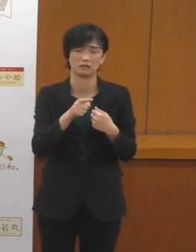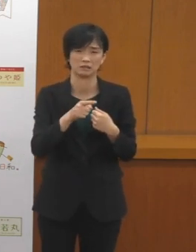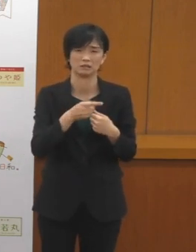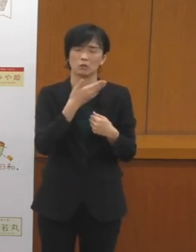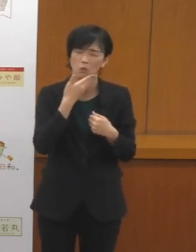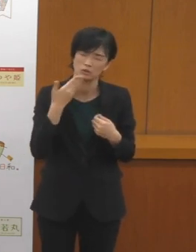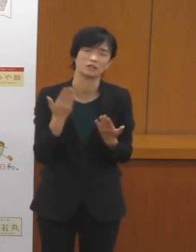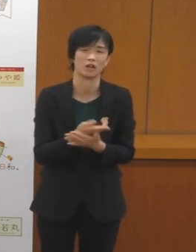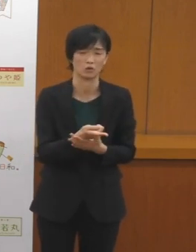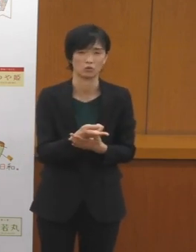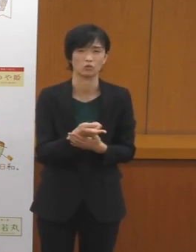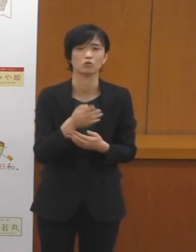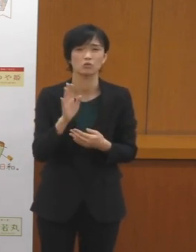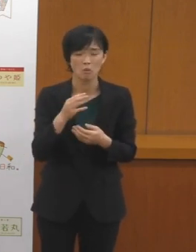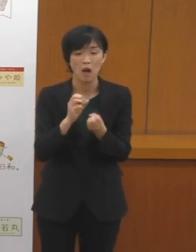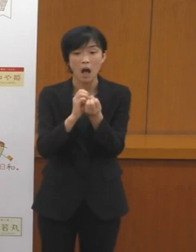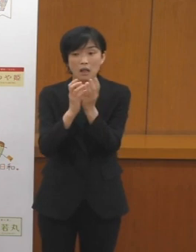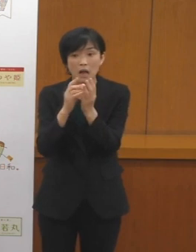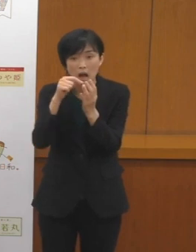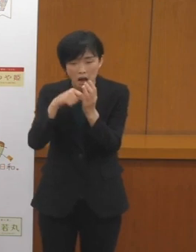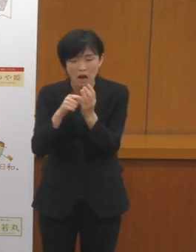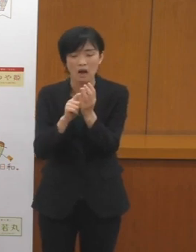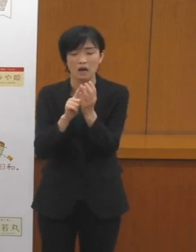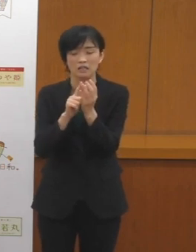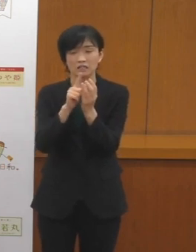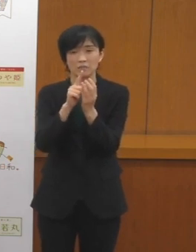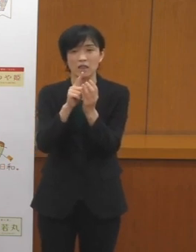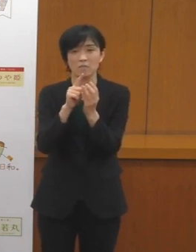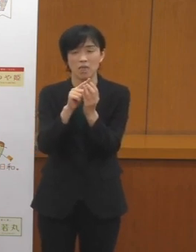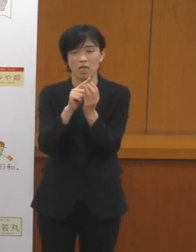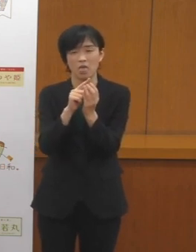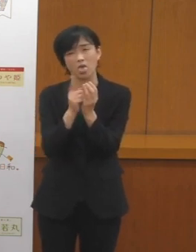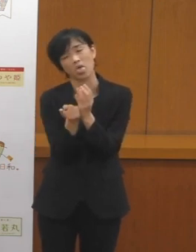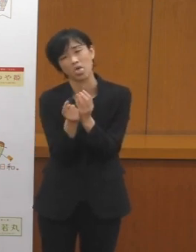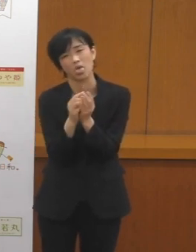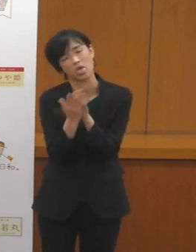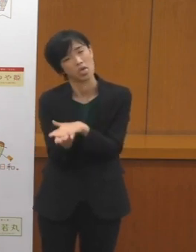あのめしべが腰してしまいますのでやっぱり